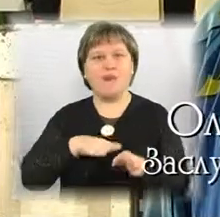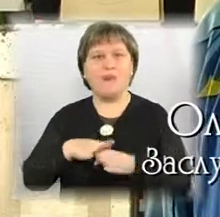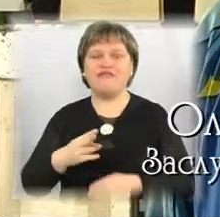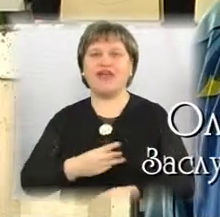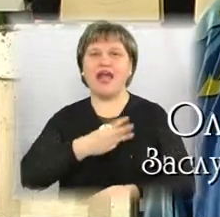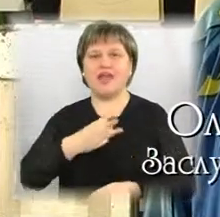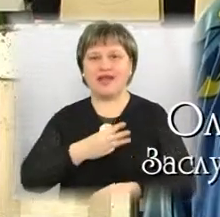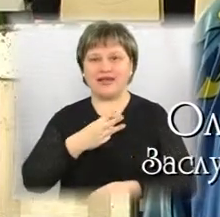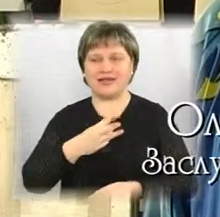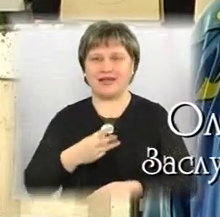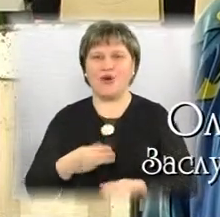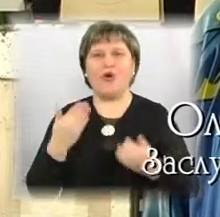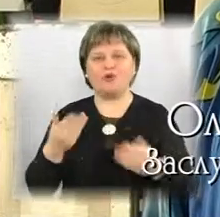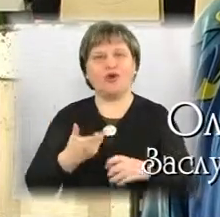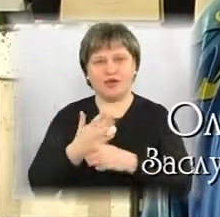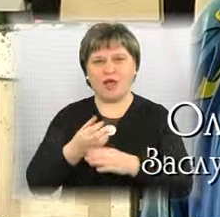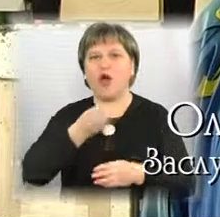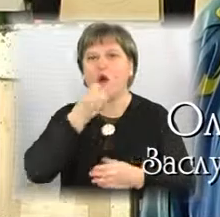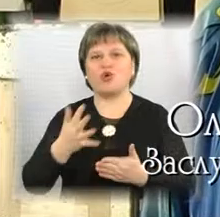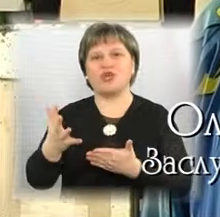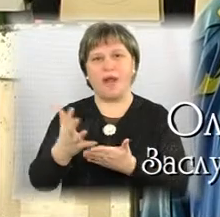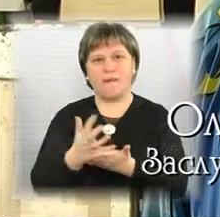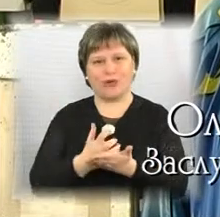енергії, в нього хороший потенціал,